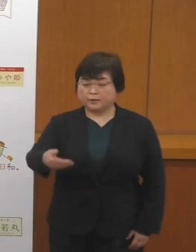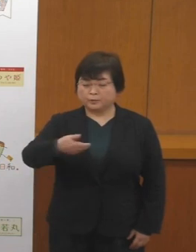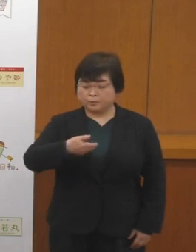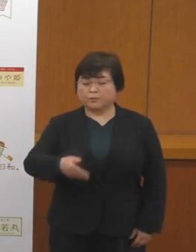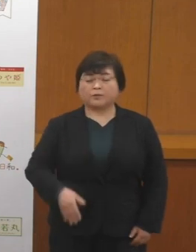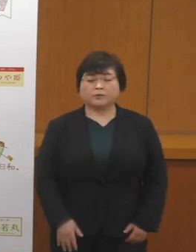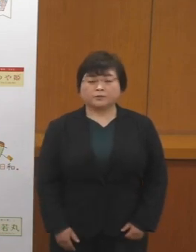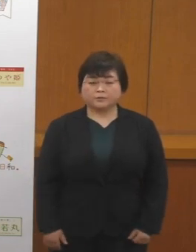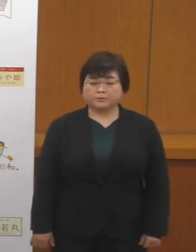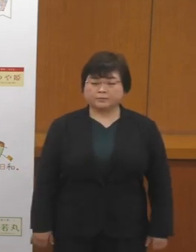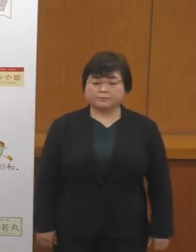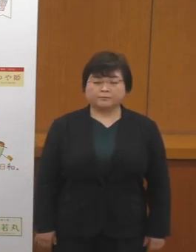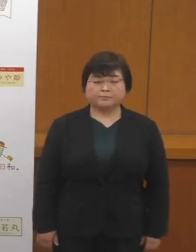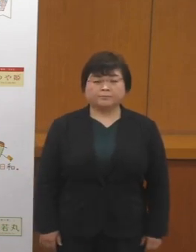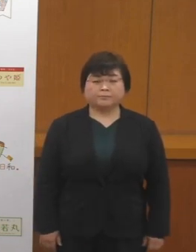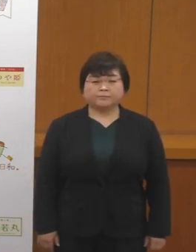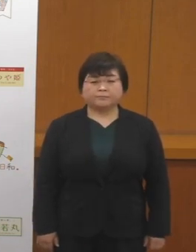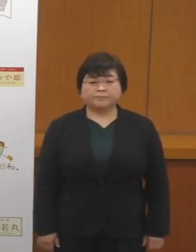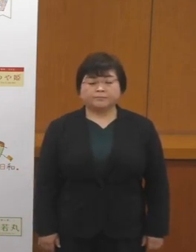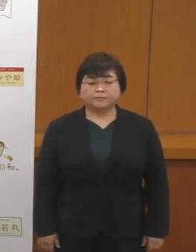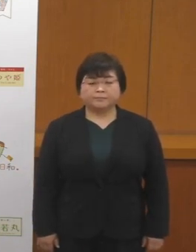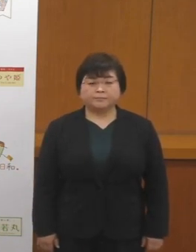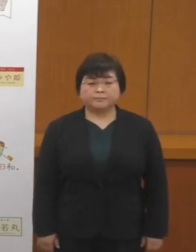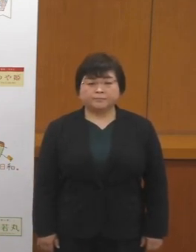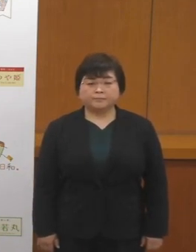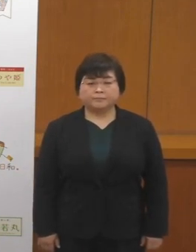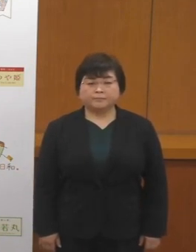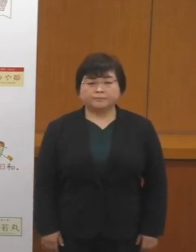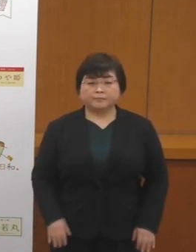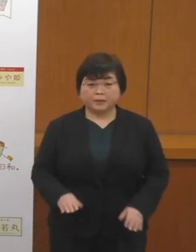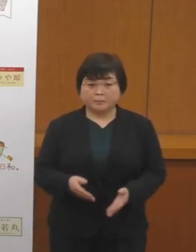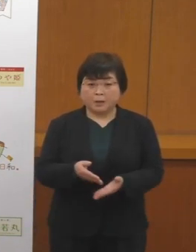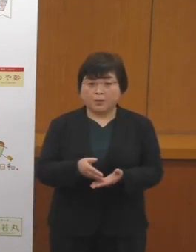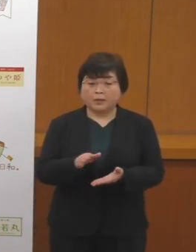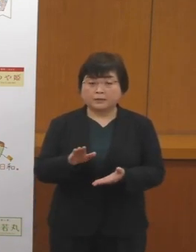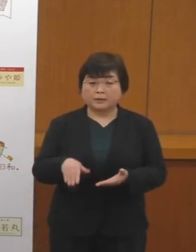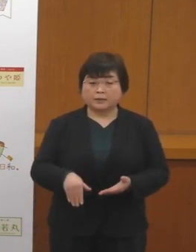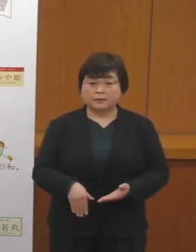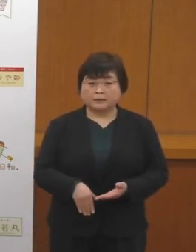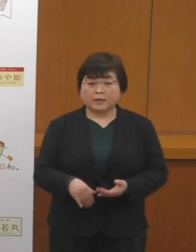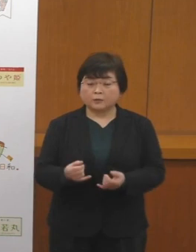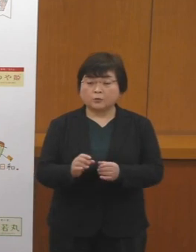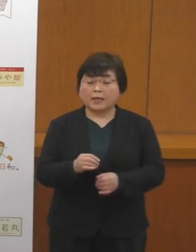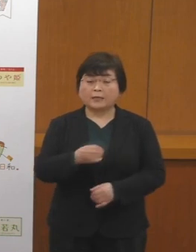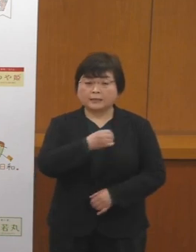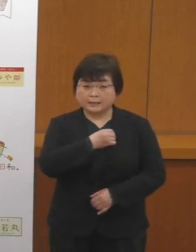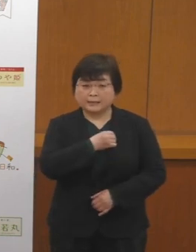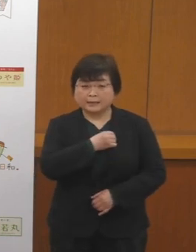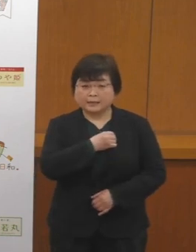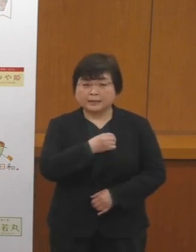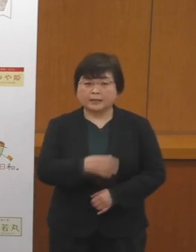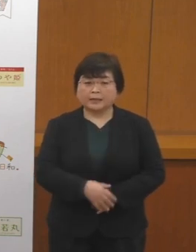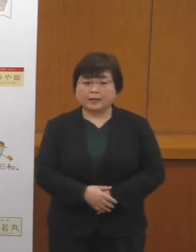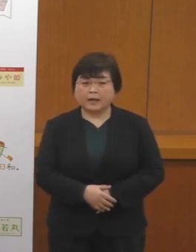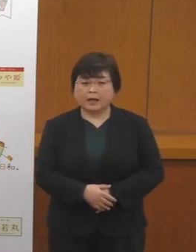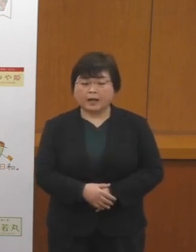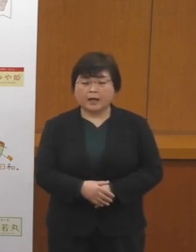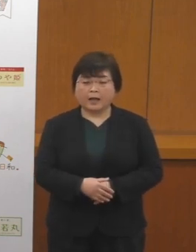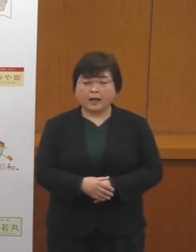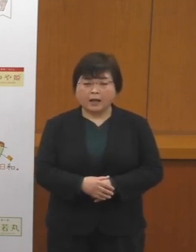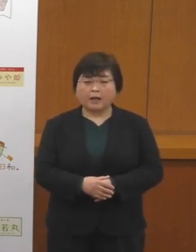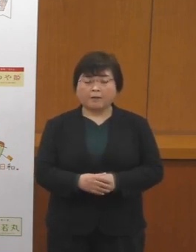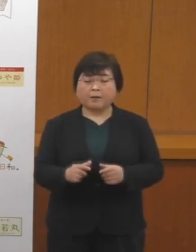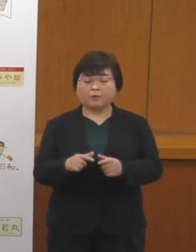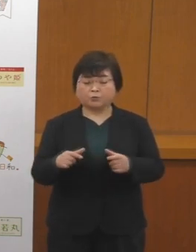河北新報の沖島ですよろしくお願いします今お話ありました助成金利がまだまだ多くはないけど